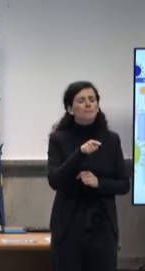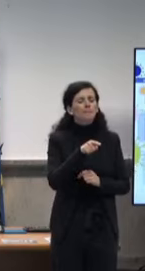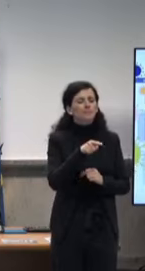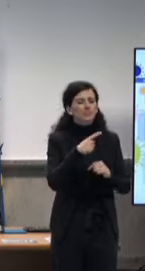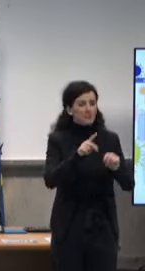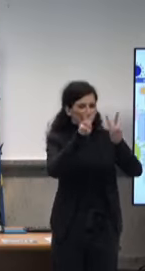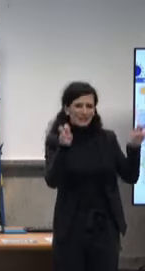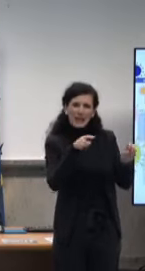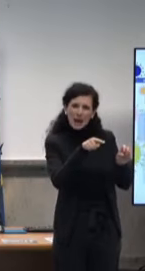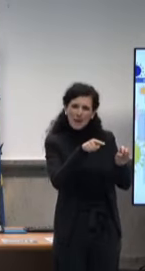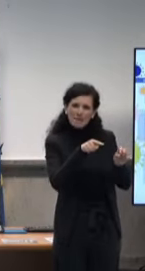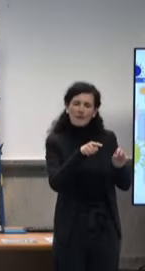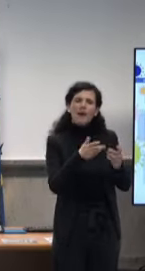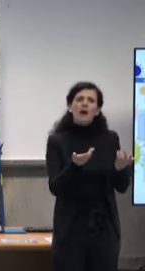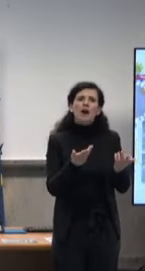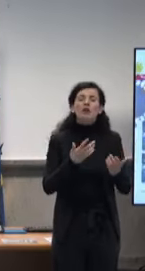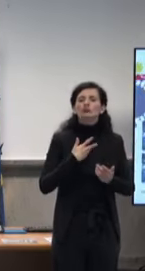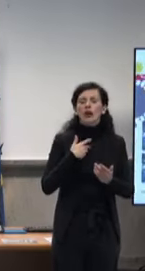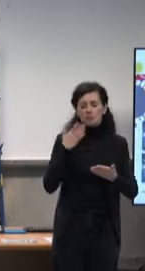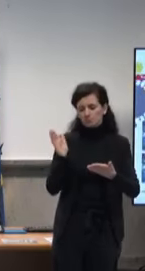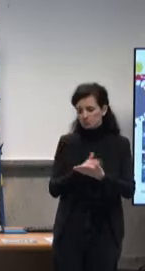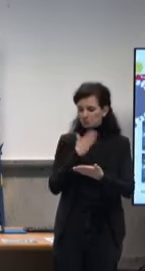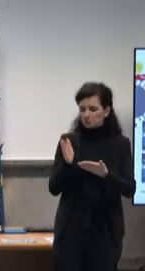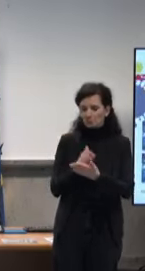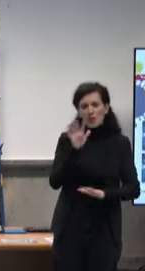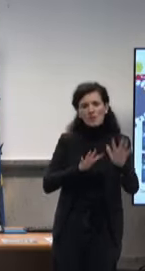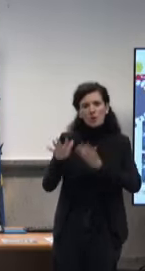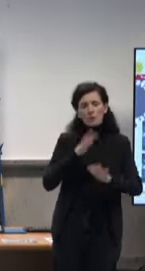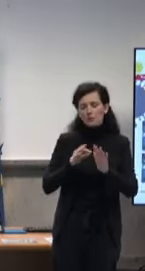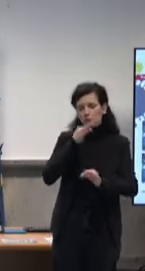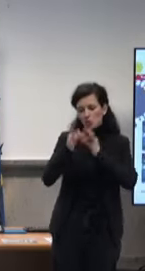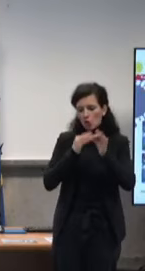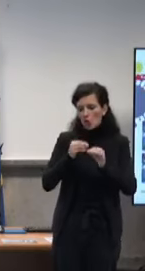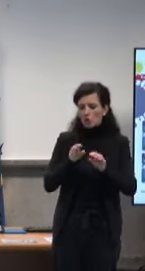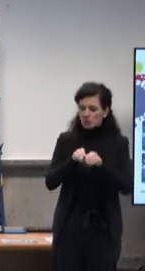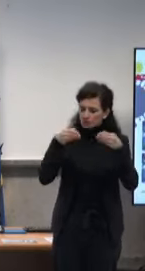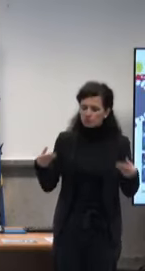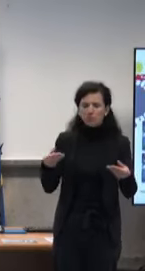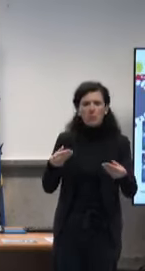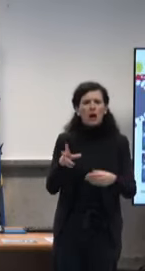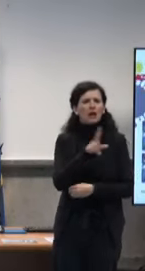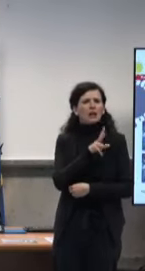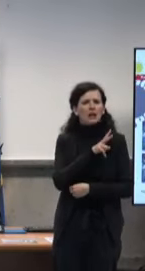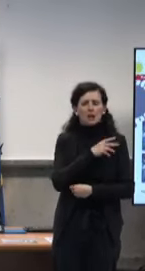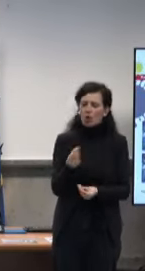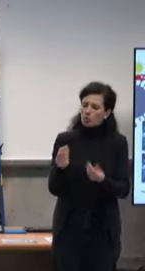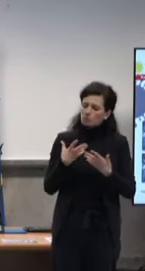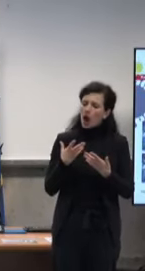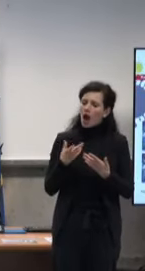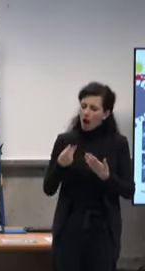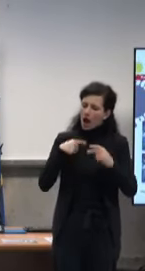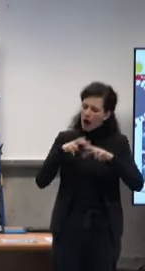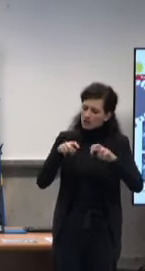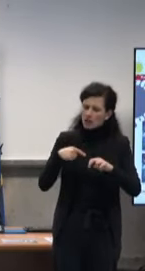in cui noi possiamo dire prende una metanalisi per chi non è aduso con questi termini un insieme di studi e ne traggo le